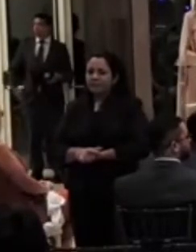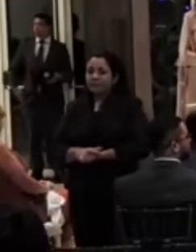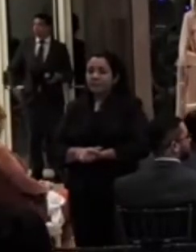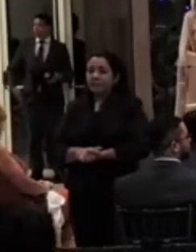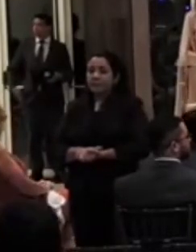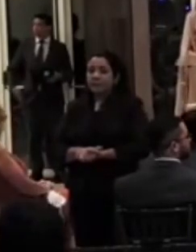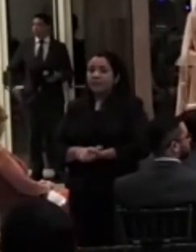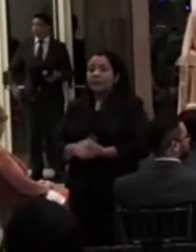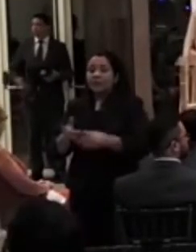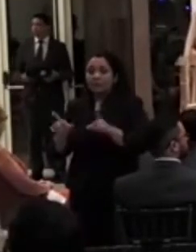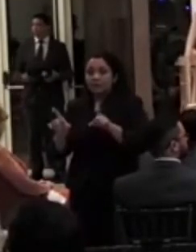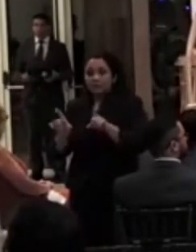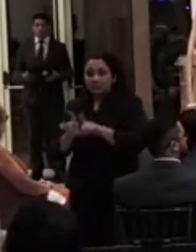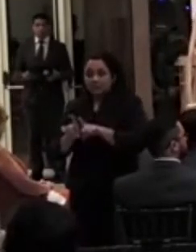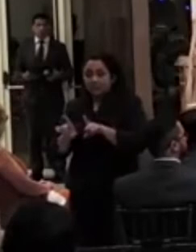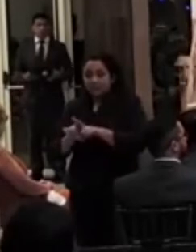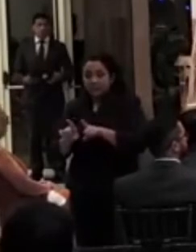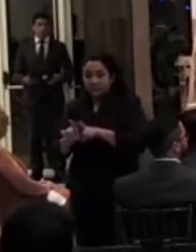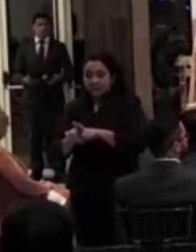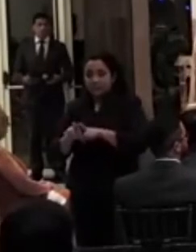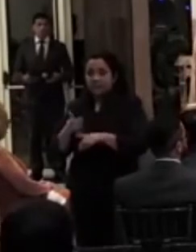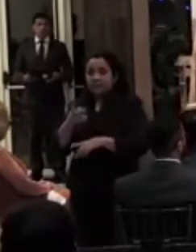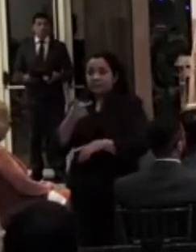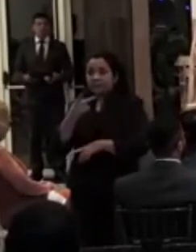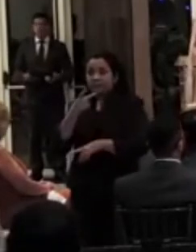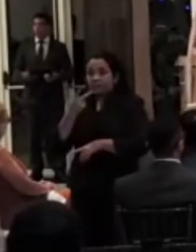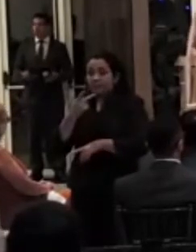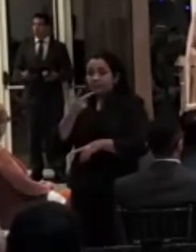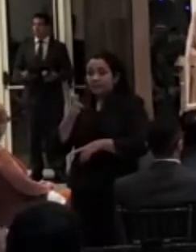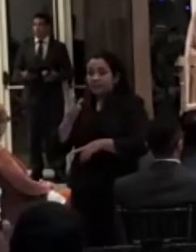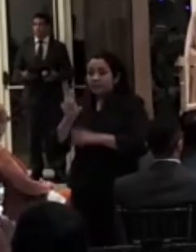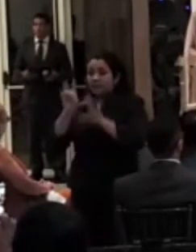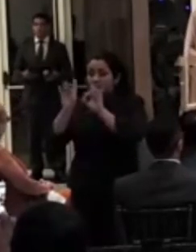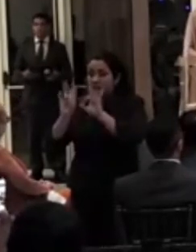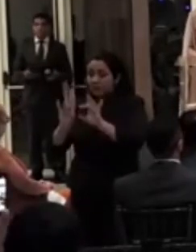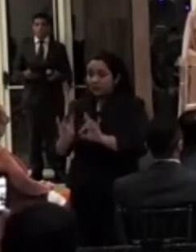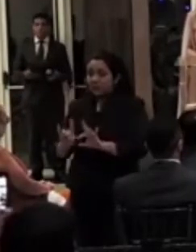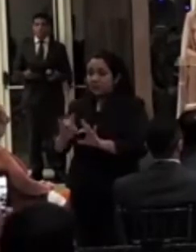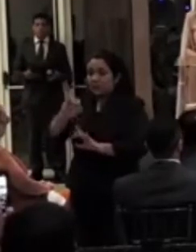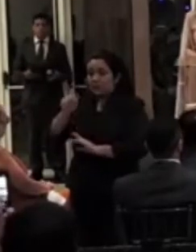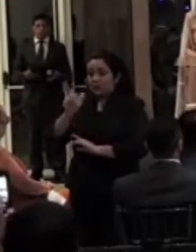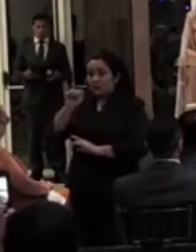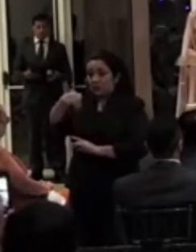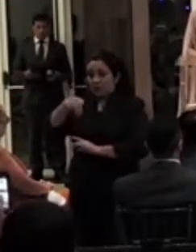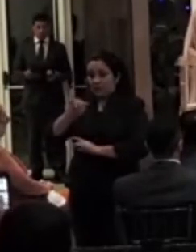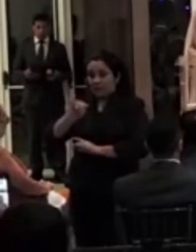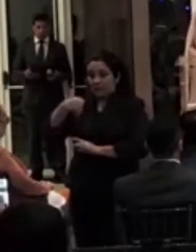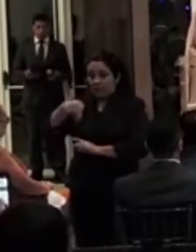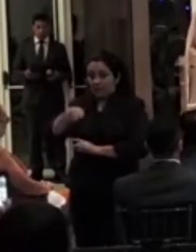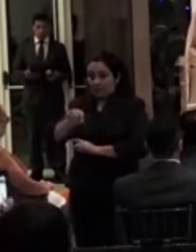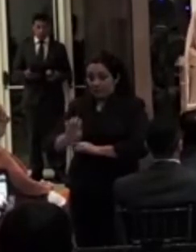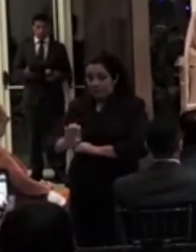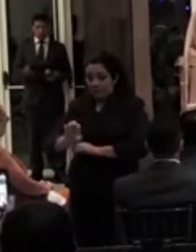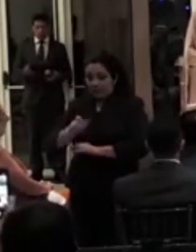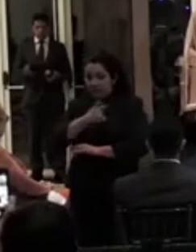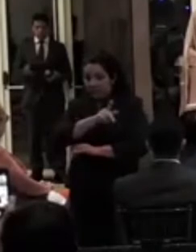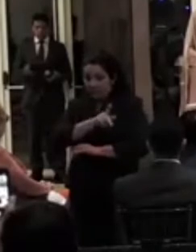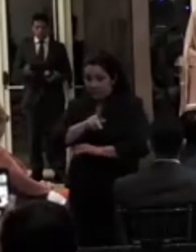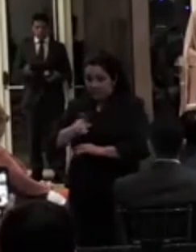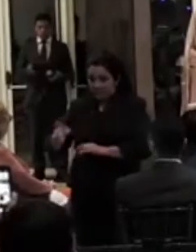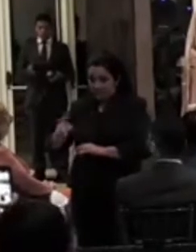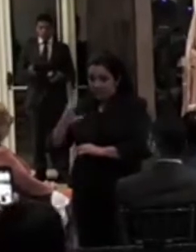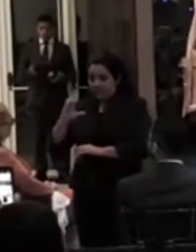Quero aqui fazer uma menção especial a Rogério Tianini, presidente do 17º Plenário do